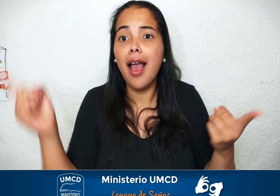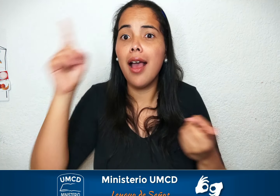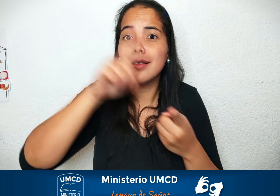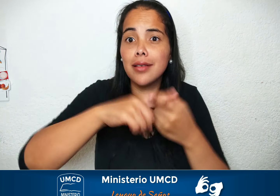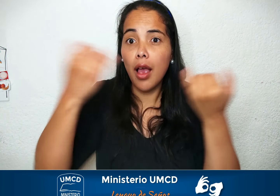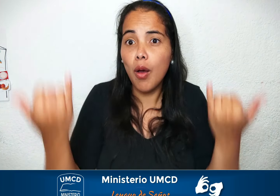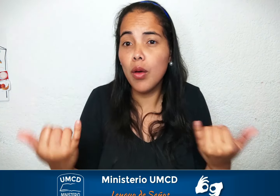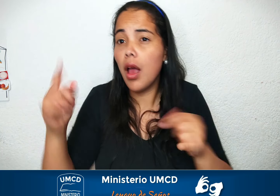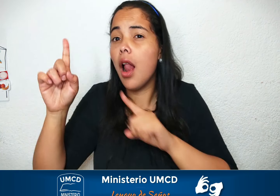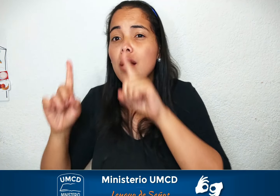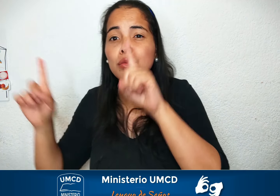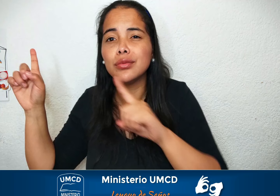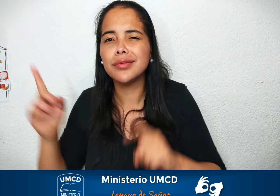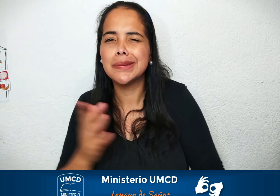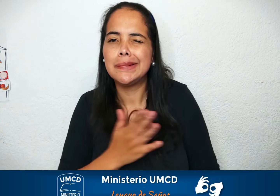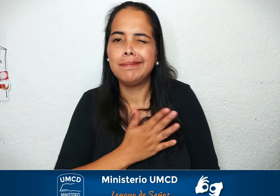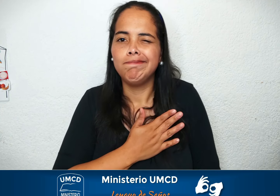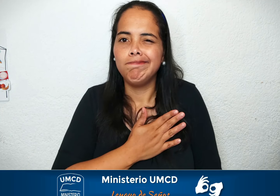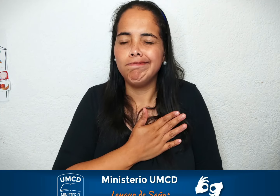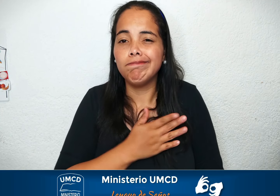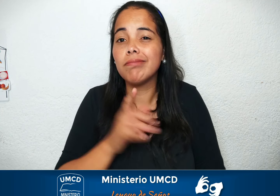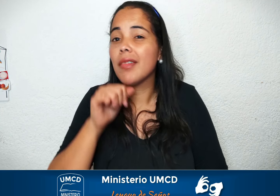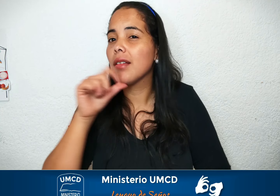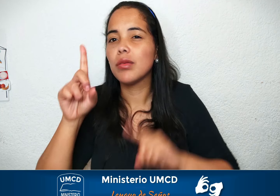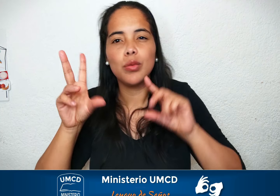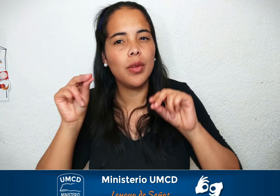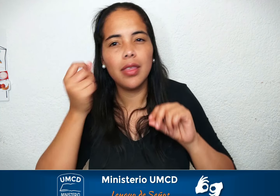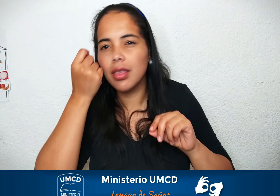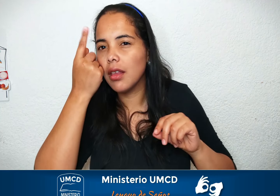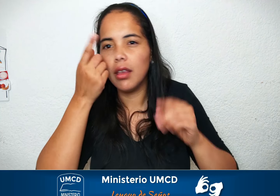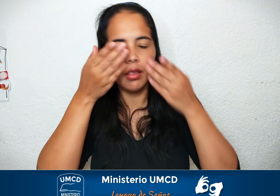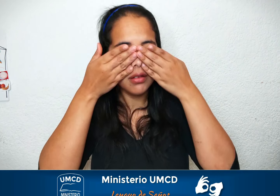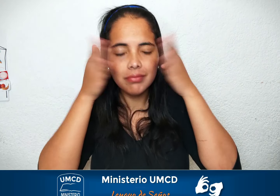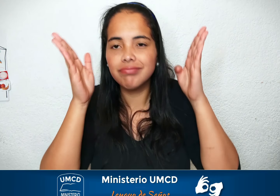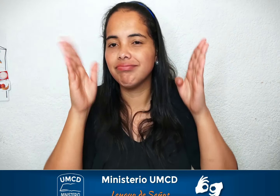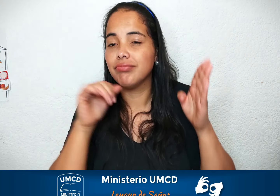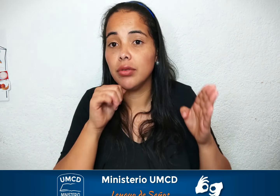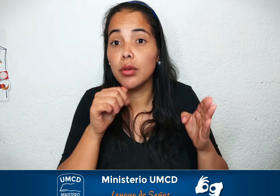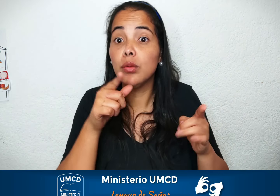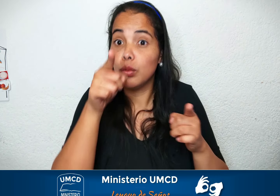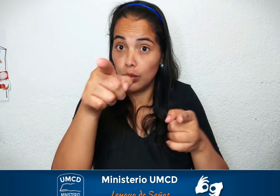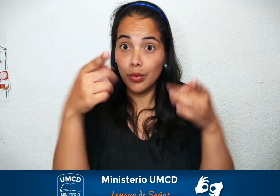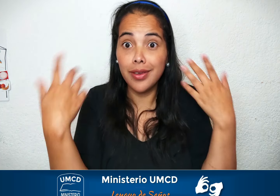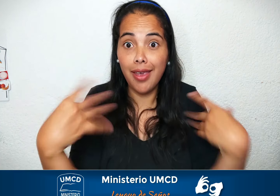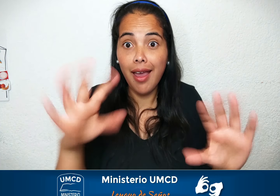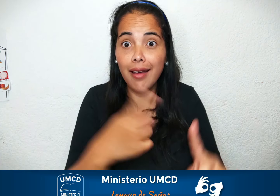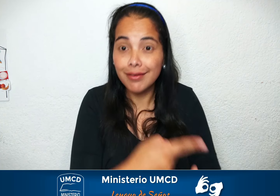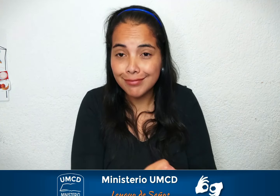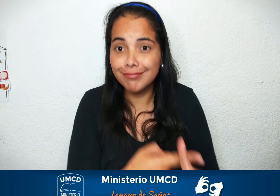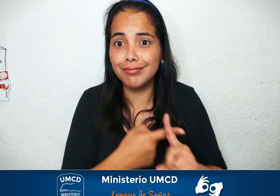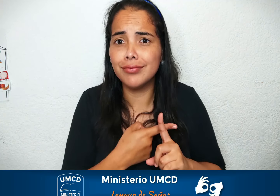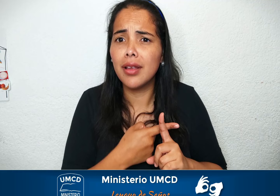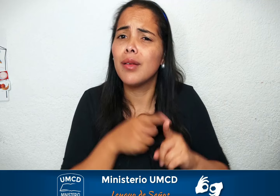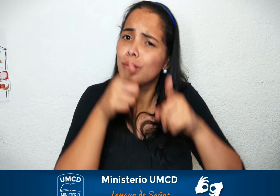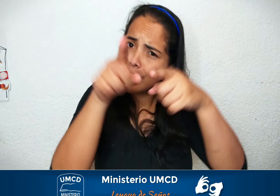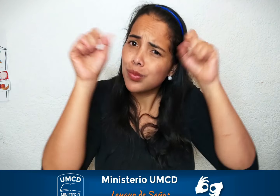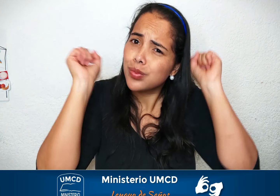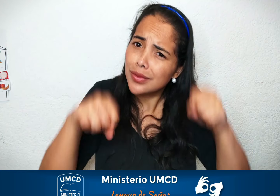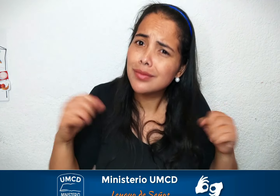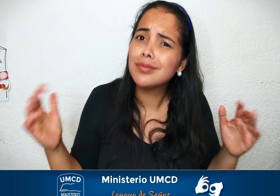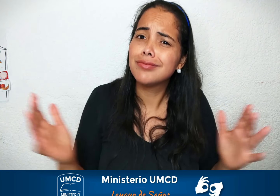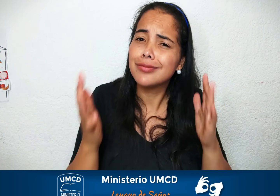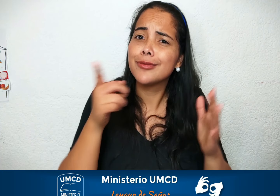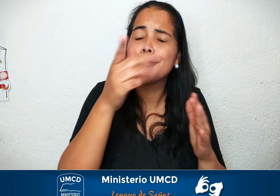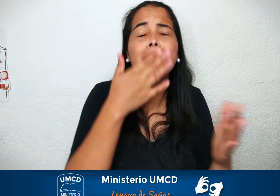de ahora, en muchos, lamentablemente, esto no encaja. Si usted ha recibido a Cristo como su Salvador